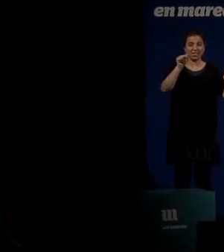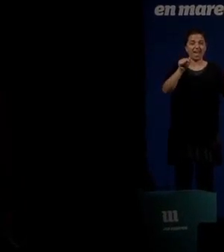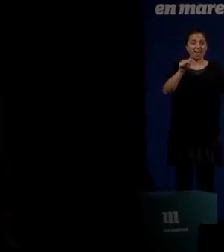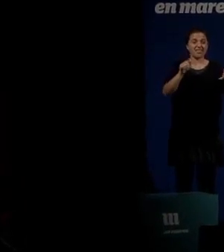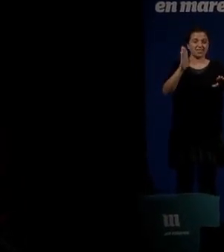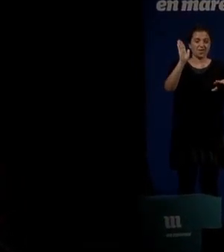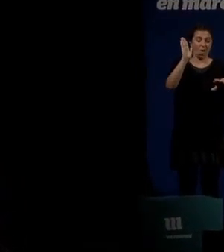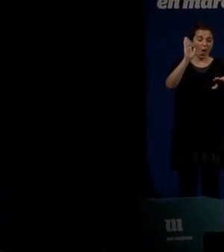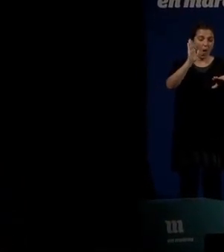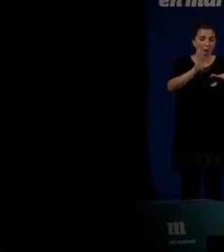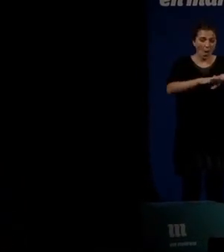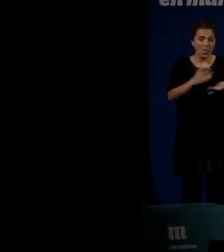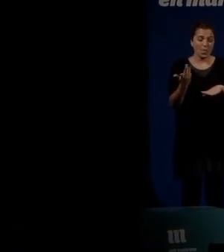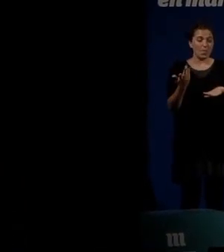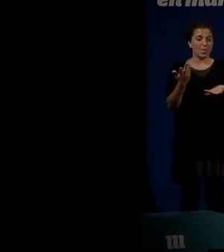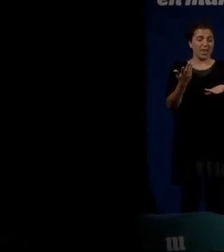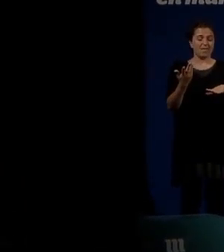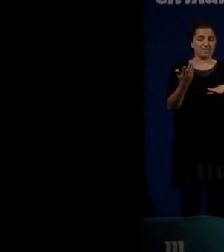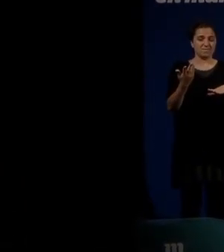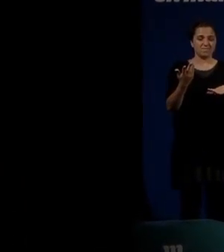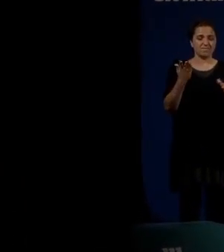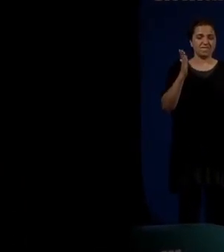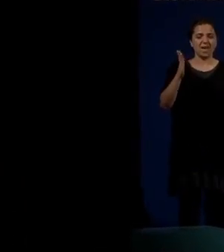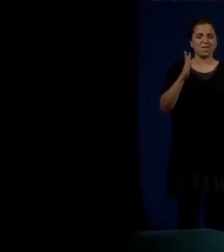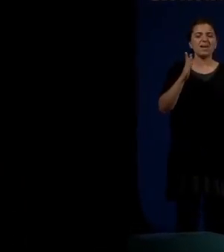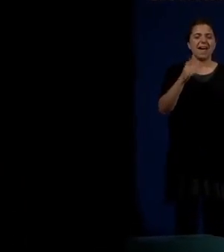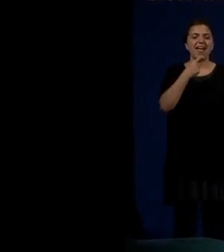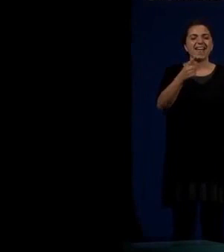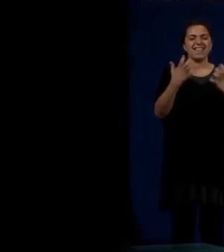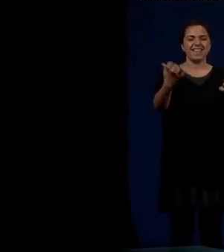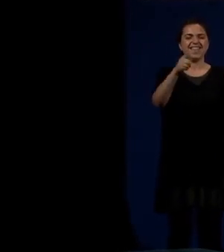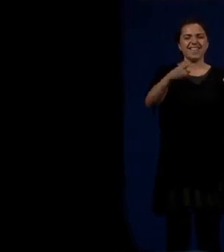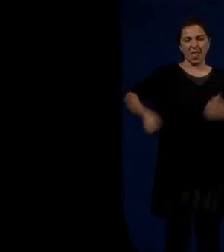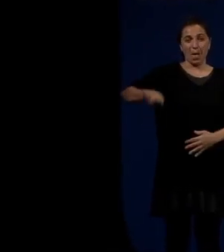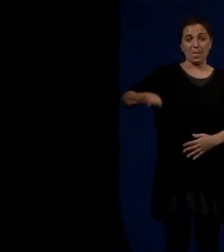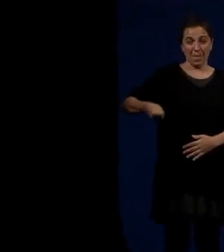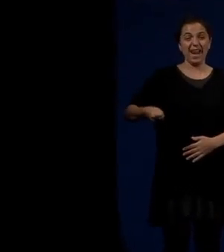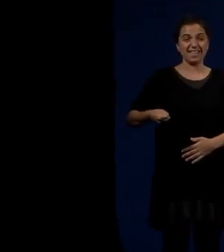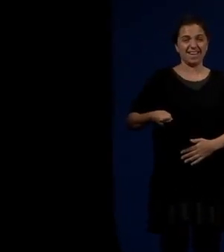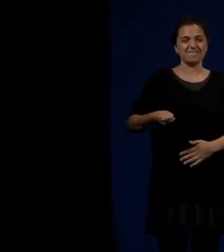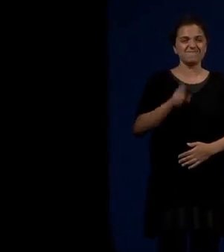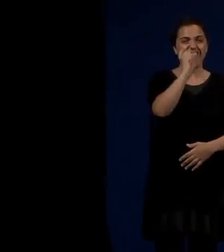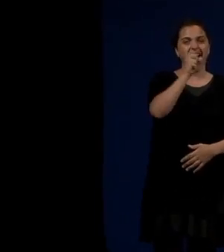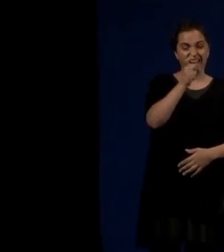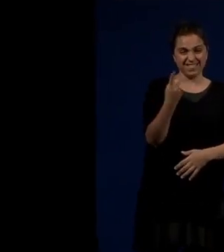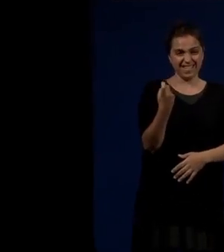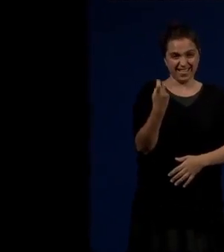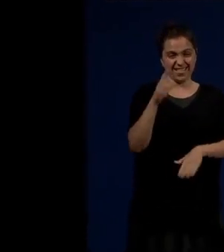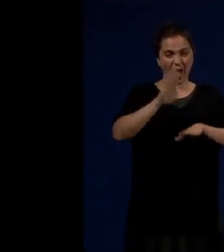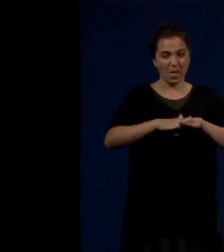a que nos someteu durante todo este tempo. E a maleta tamén, que boa falta lle fará, que vai recollendo os